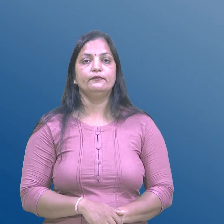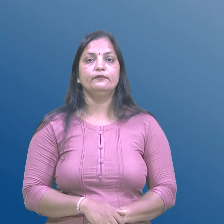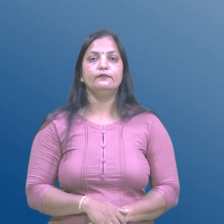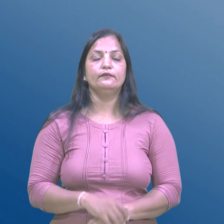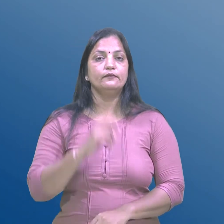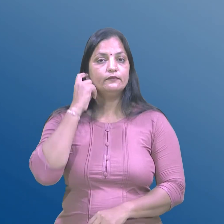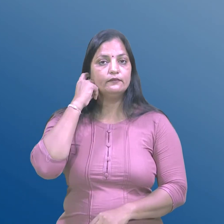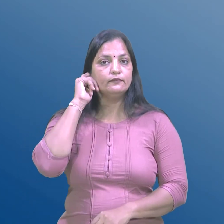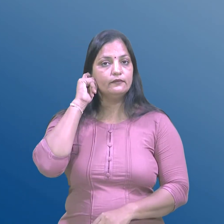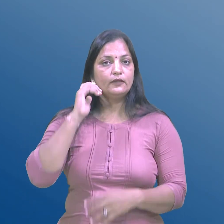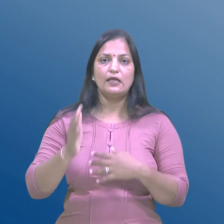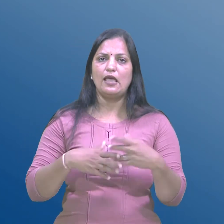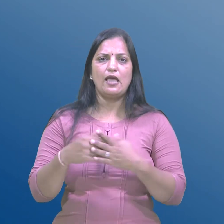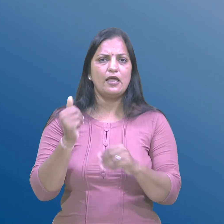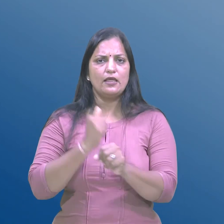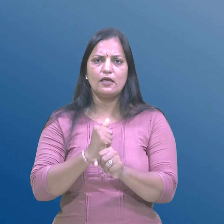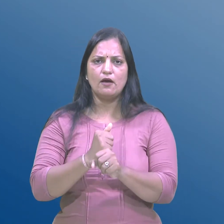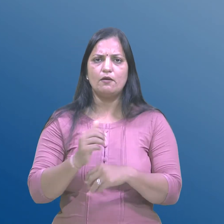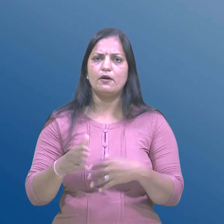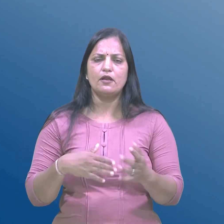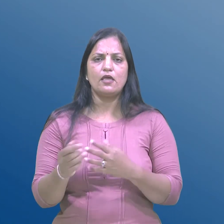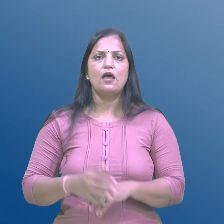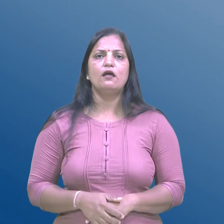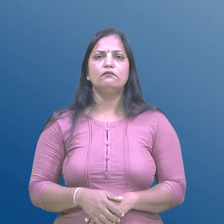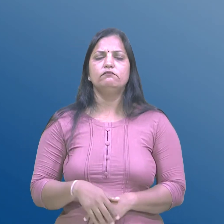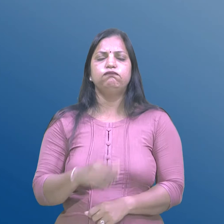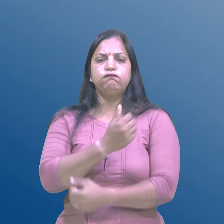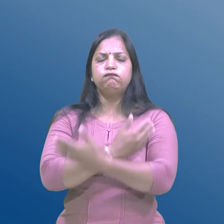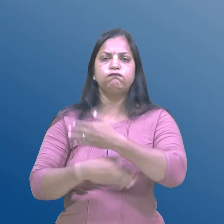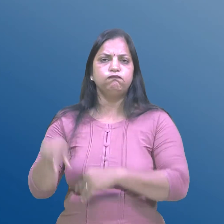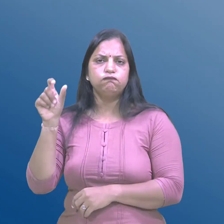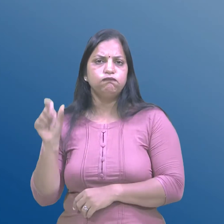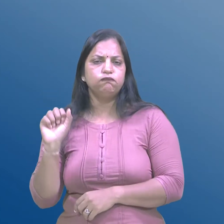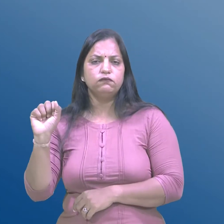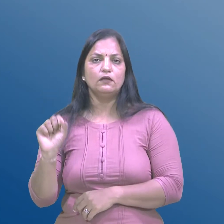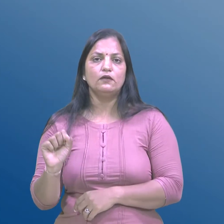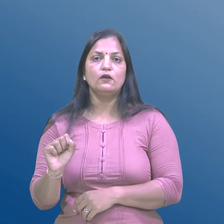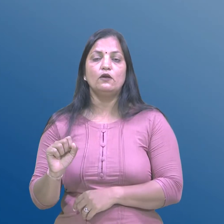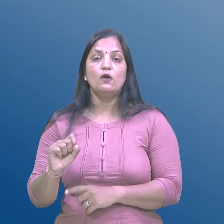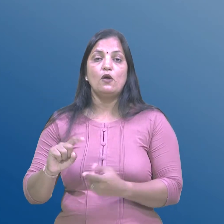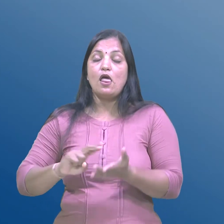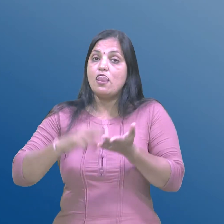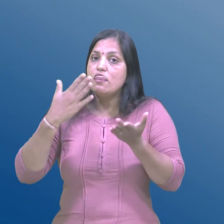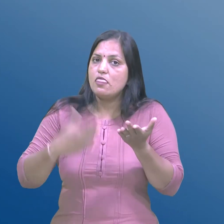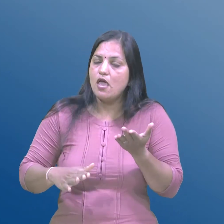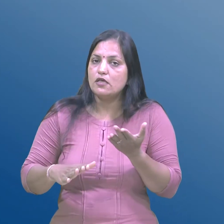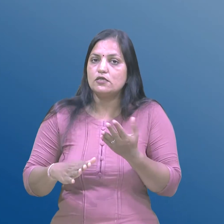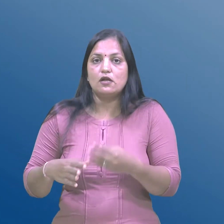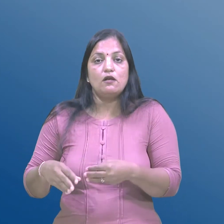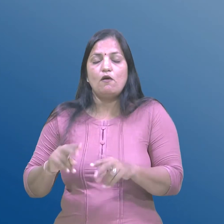યથાયોગ્ય સરકાર વિકલાંગતા ધરાવતી વ્યક્તિઓને યોગ્ય વાતાવરણ પૂરું પાડીને